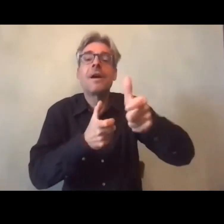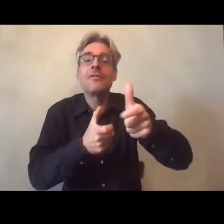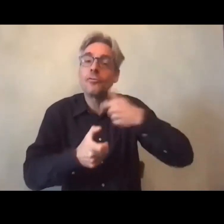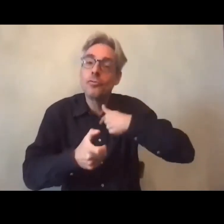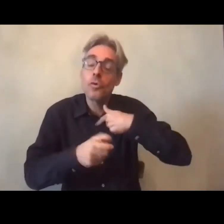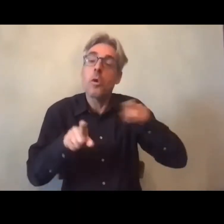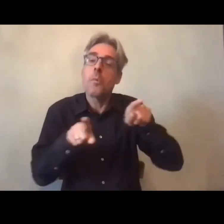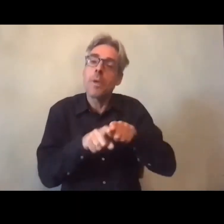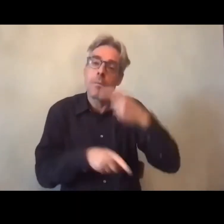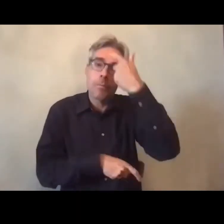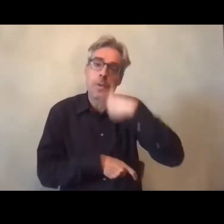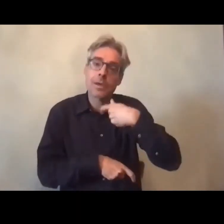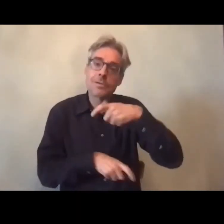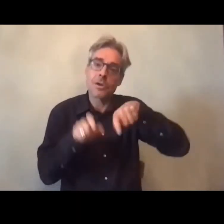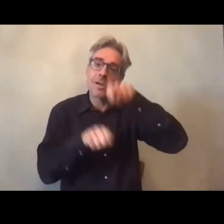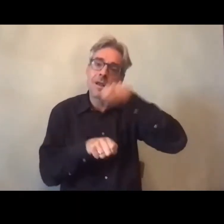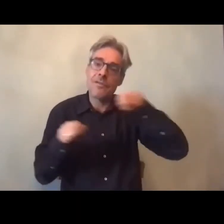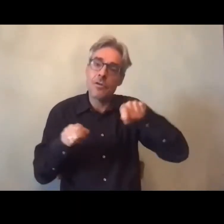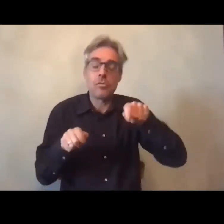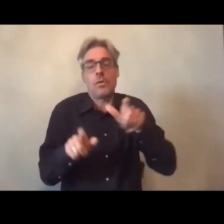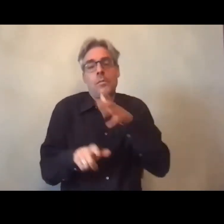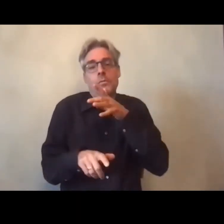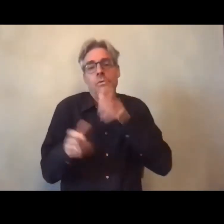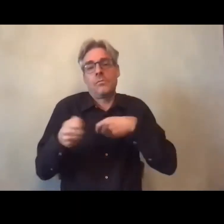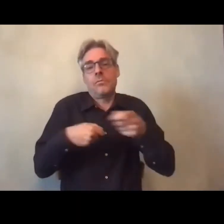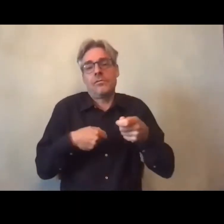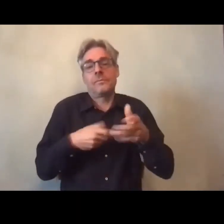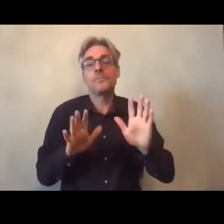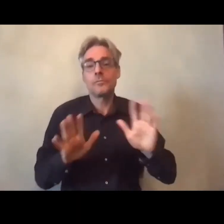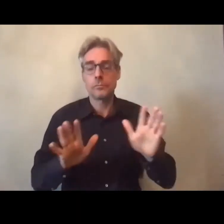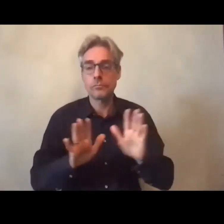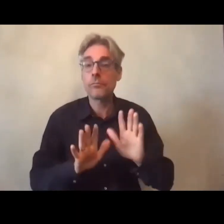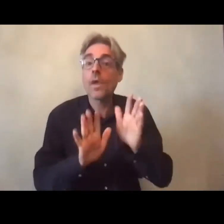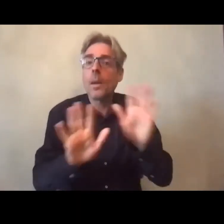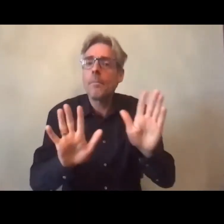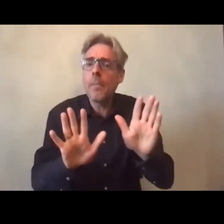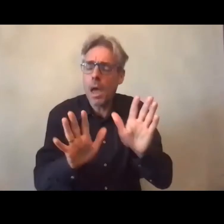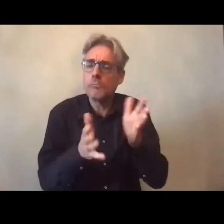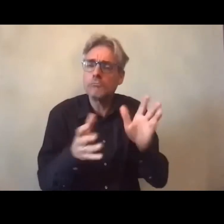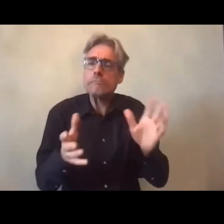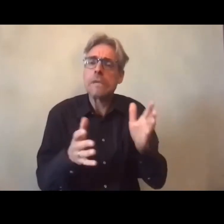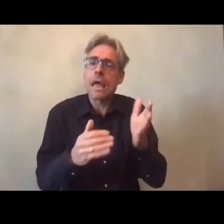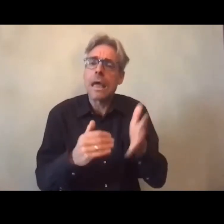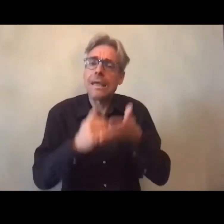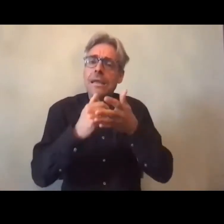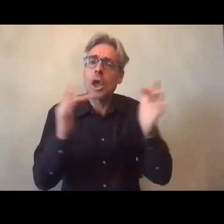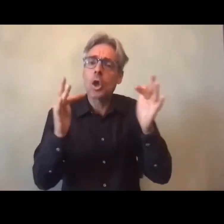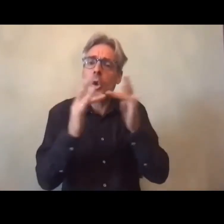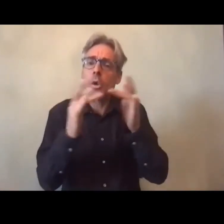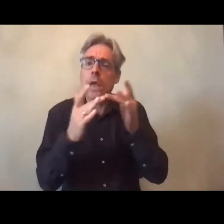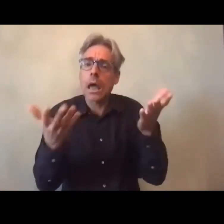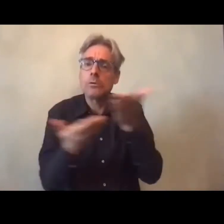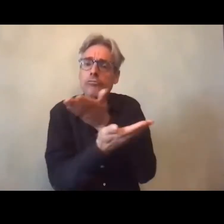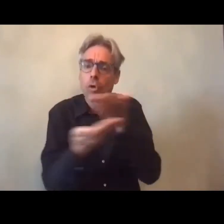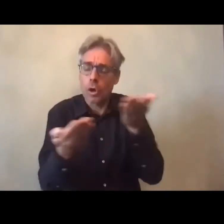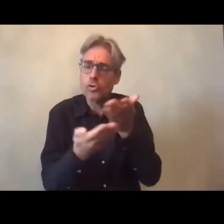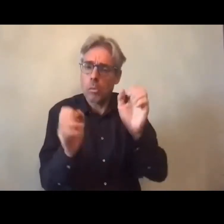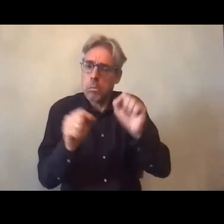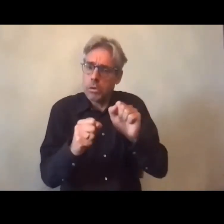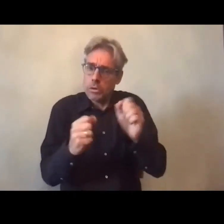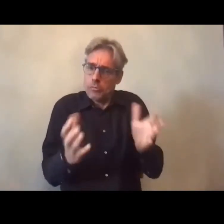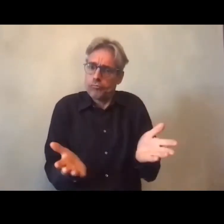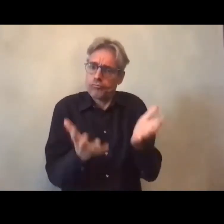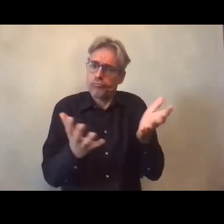de réaliser cette évaluation-là mais la mise en contact vraiment dans